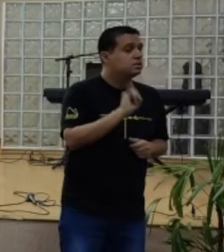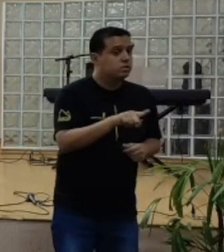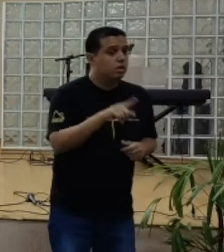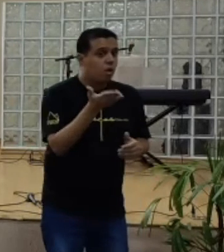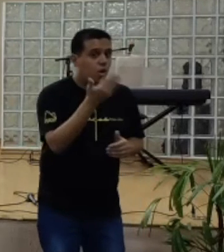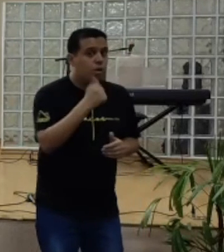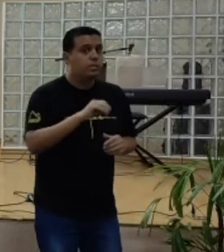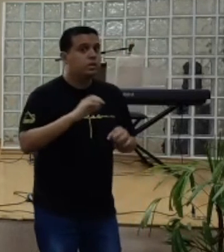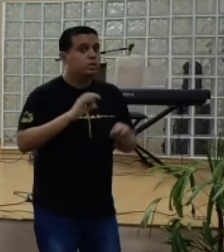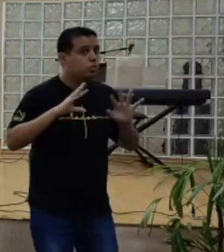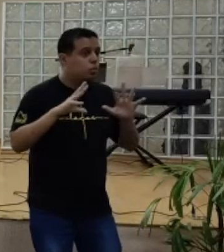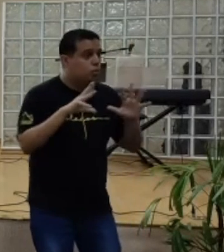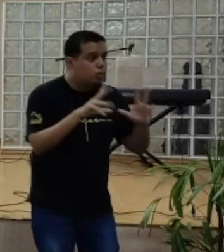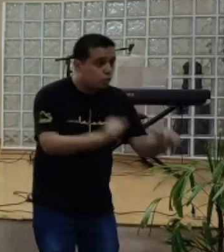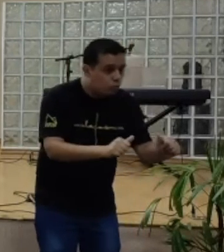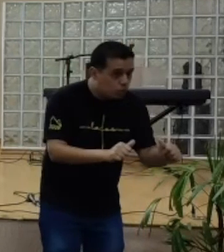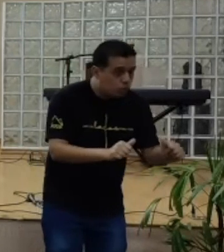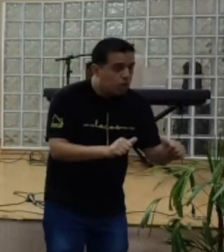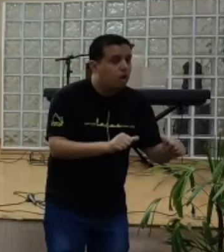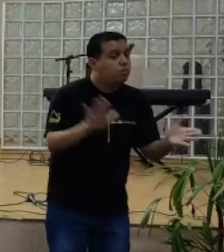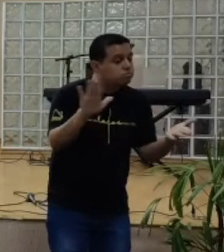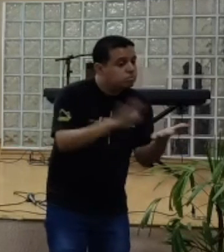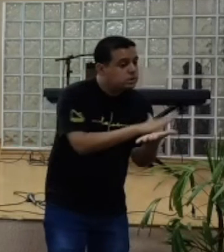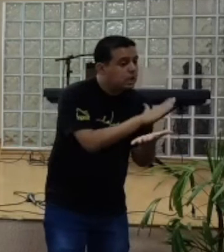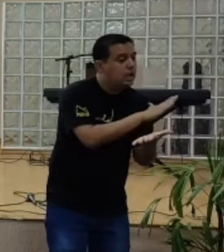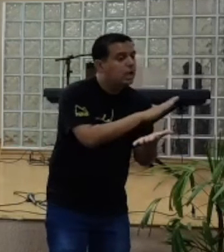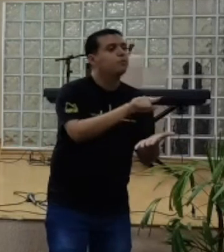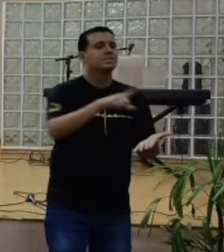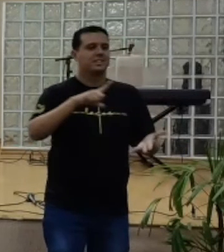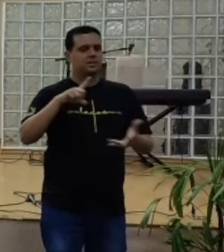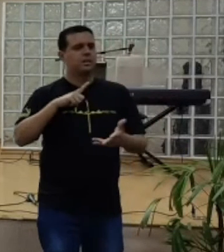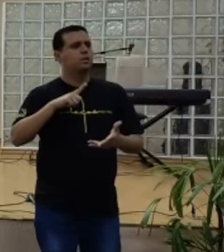ter sobremesa. É assim que funciona? É assim que funcionava?